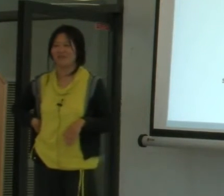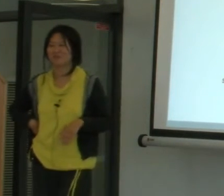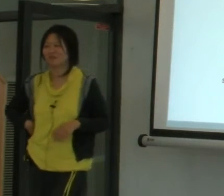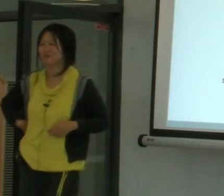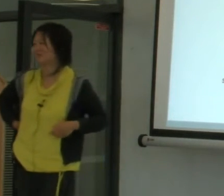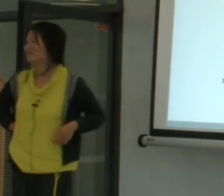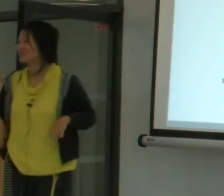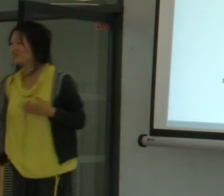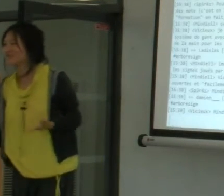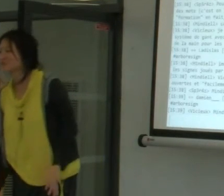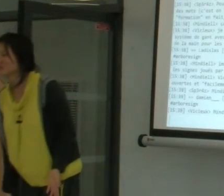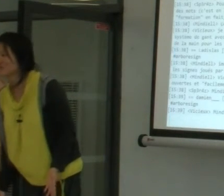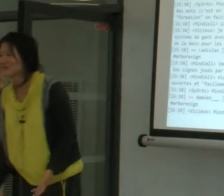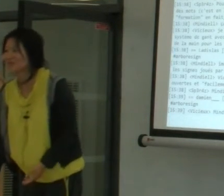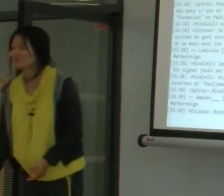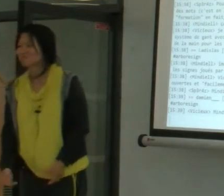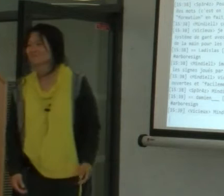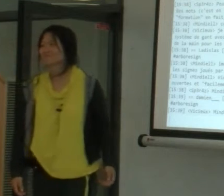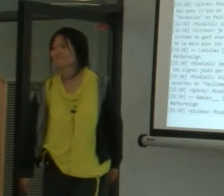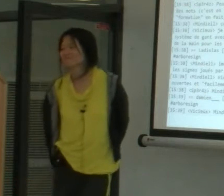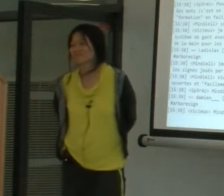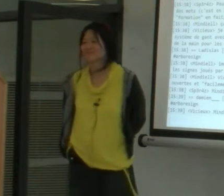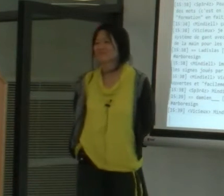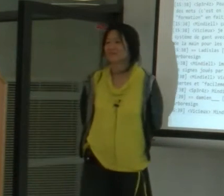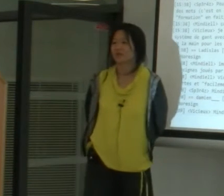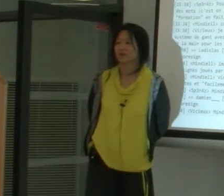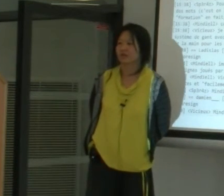Et donc voilà, donc si vous avez des questions, c'est maintenant.